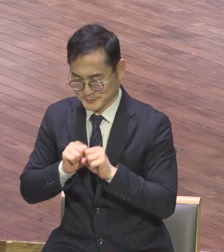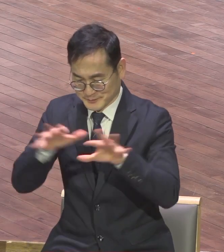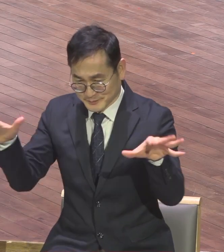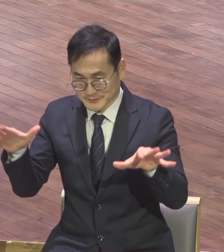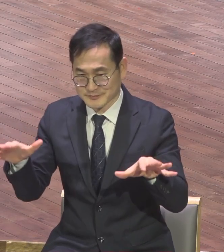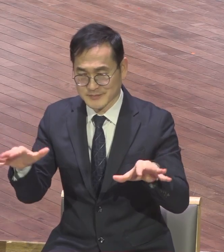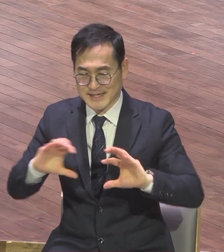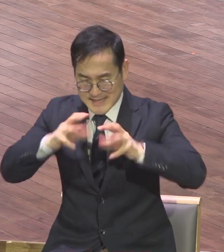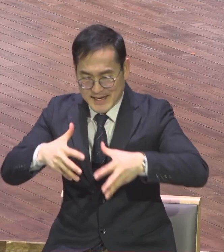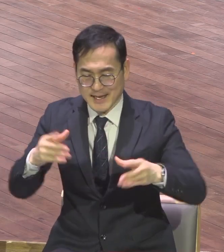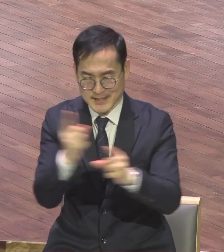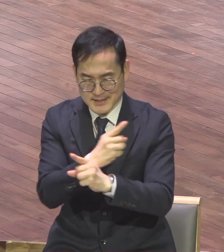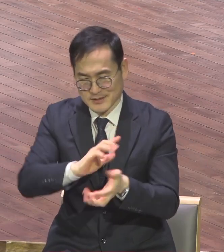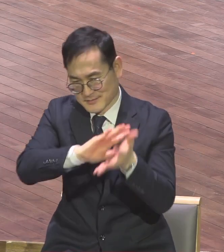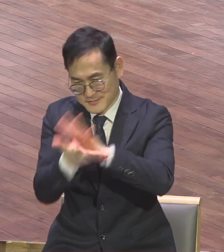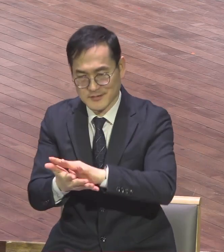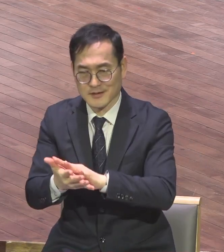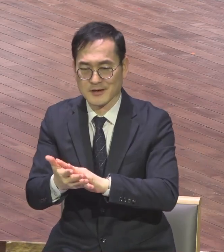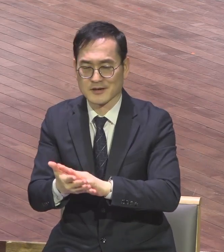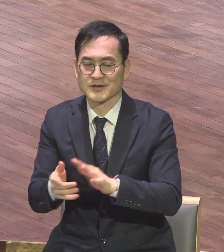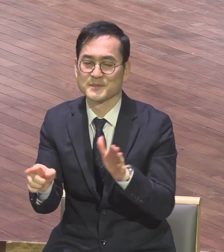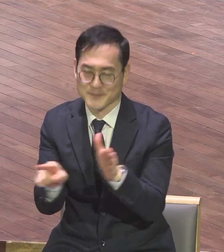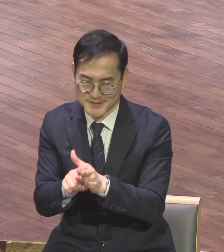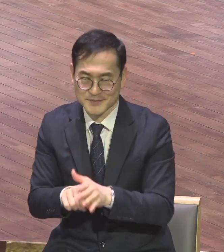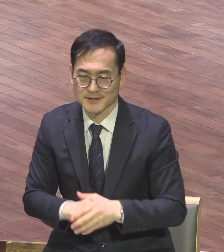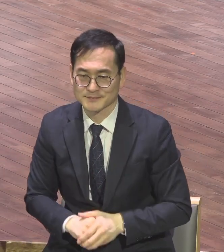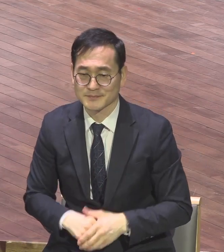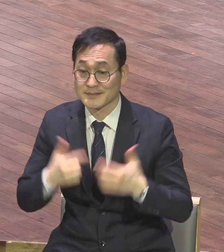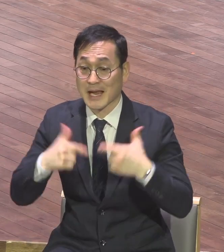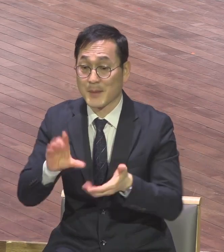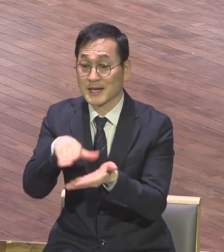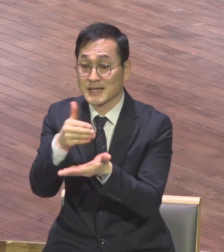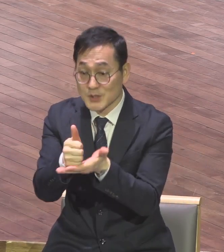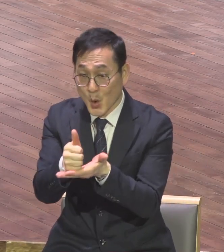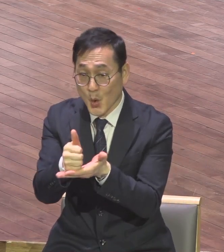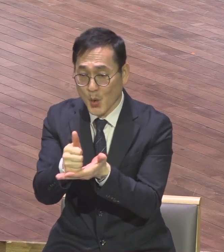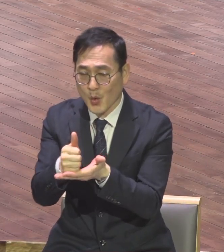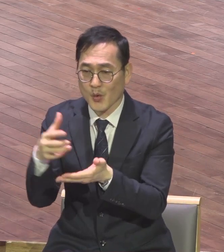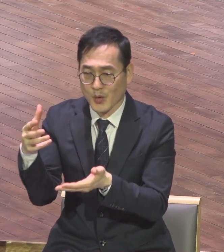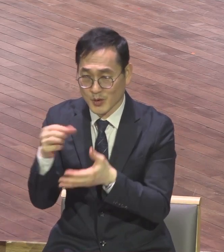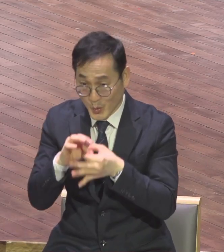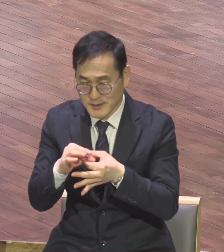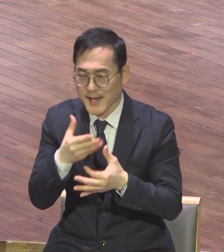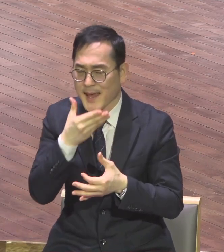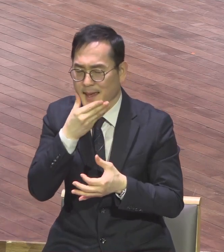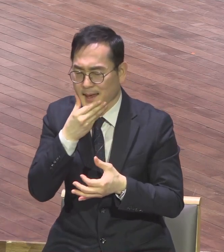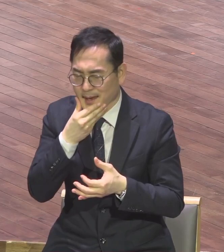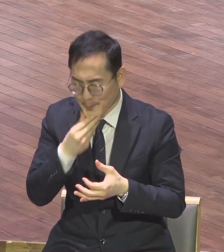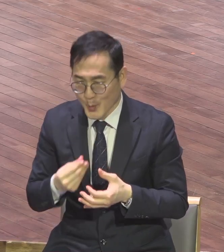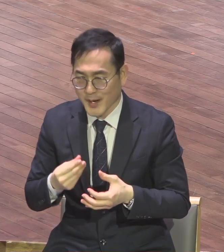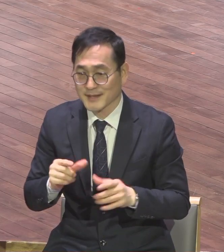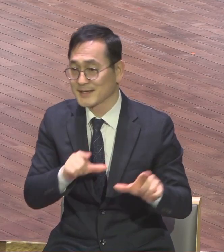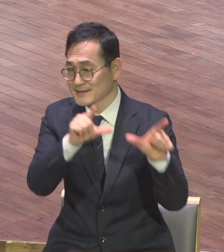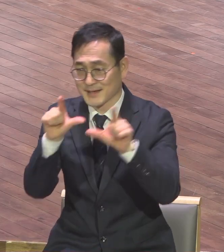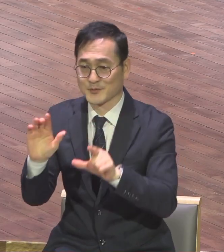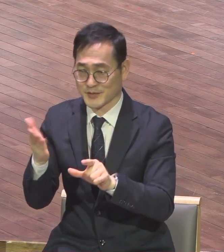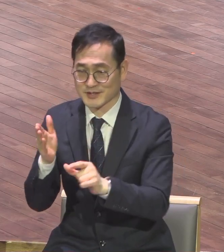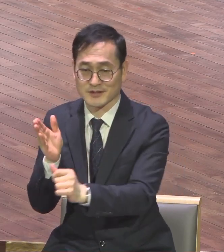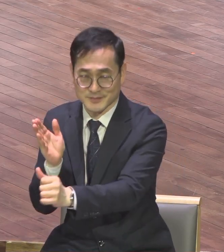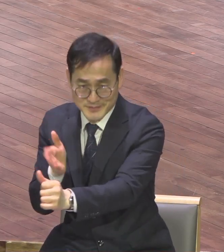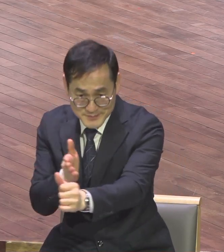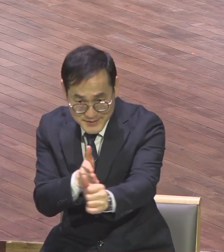것을 확신합니다. 날마다 오직 그리스도로 행복한 예원의 모든 성도님 되시기를 예수 그리스도 이름으로